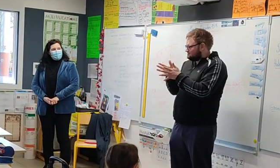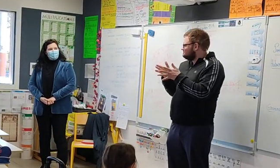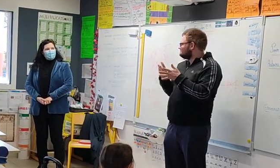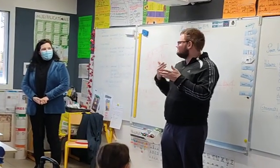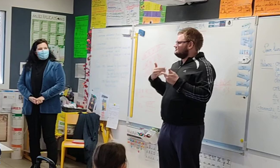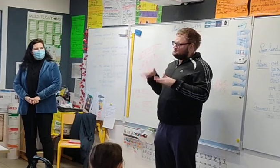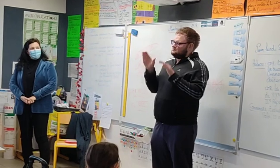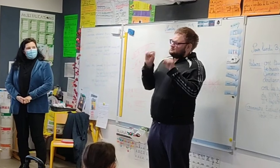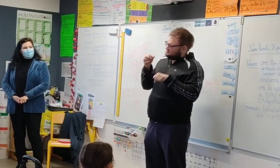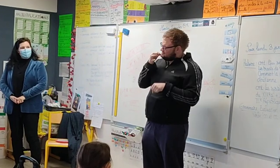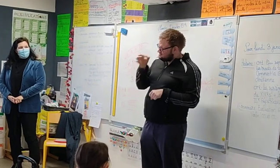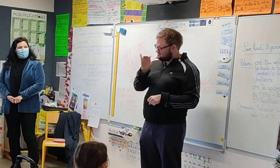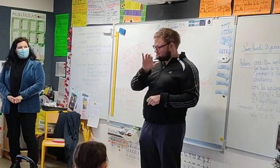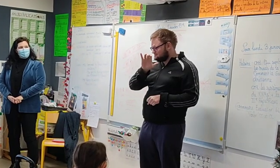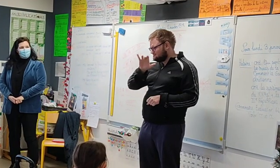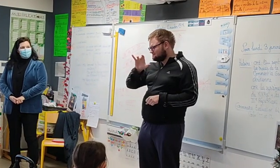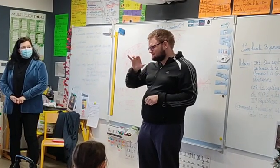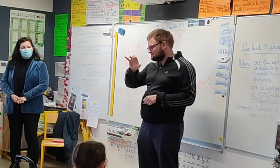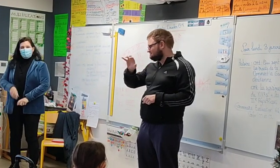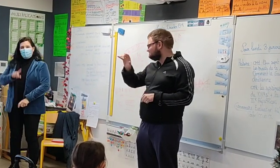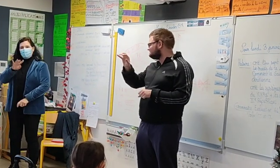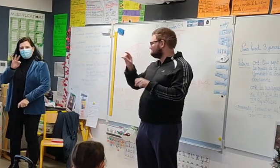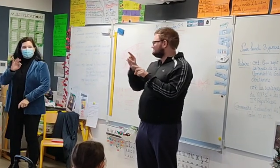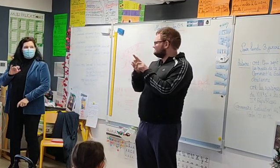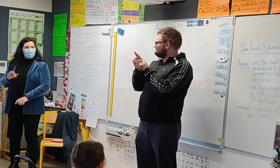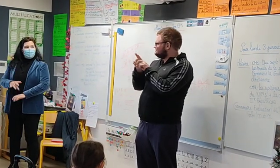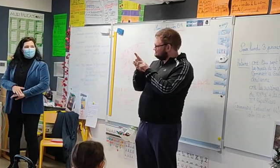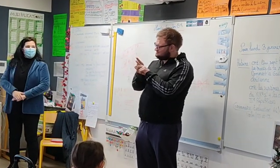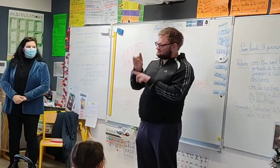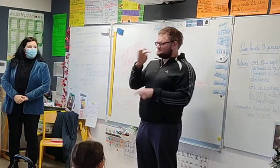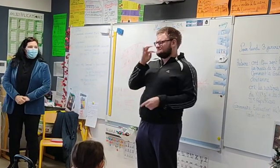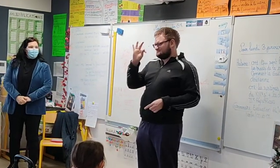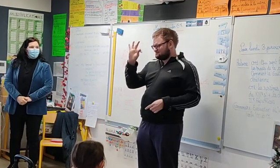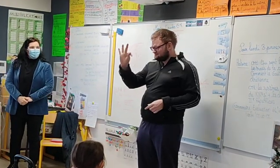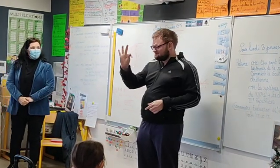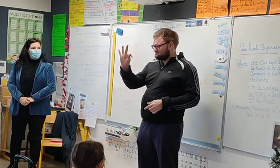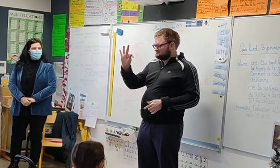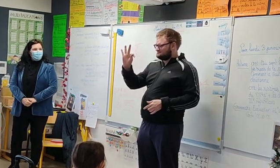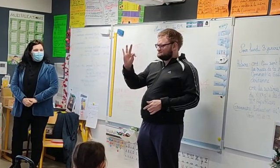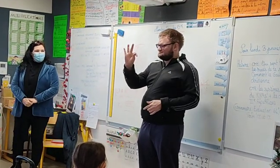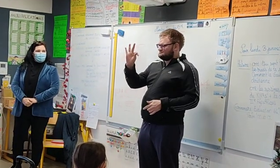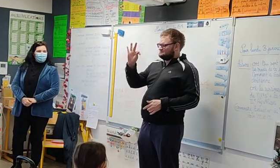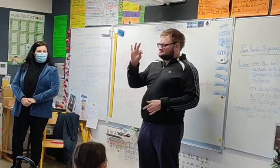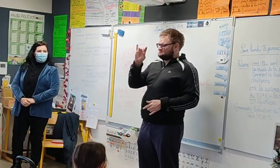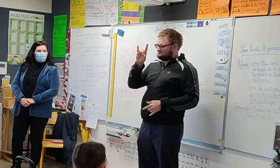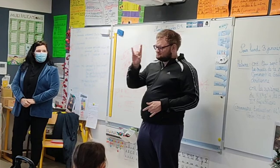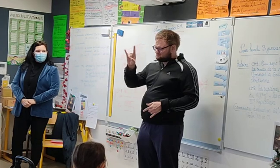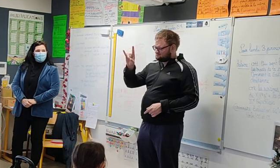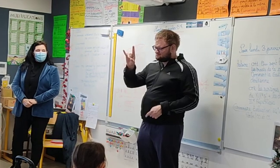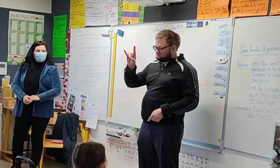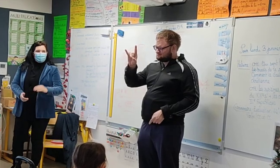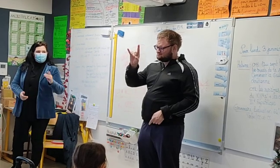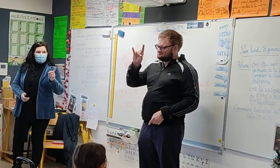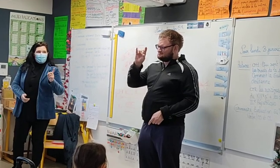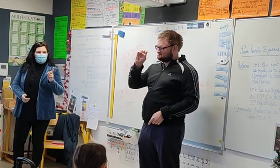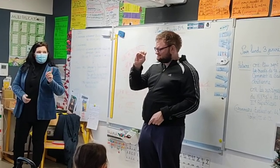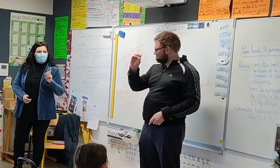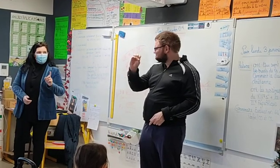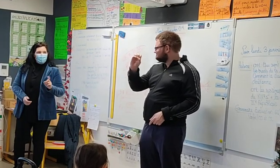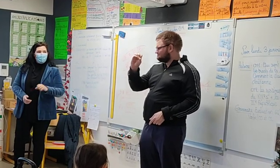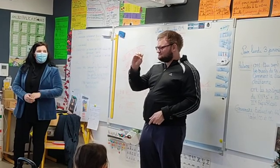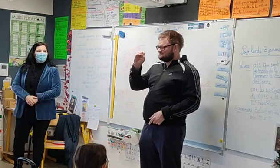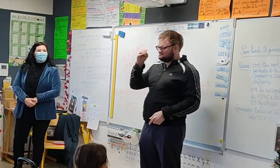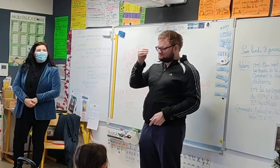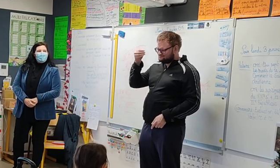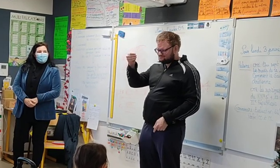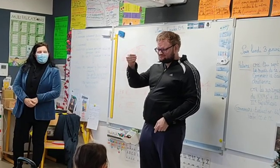Parce qu'en langue des signes, on a un signe, on ne dit pas T-H-M... Enfin, on n pas le point qui dit pas T-H